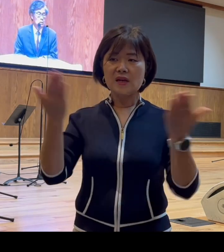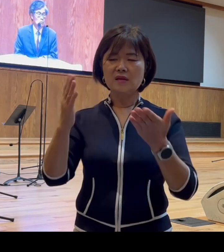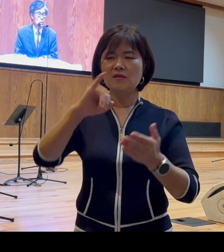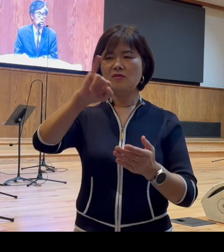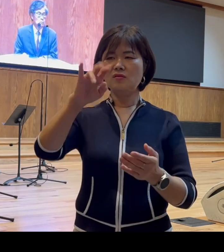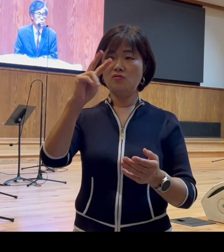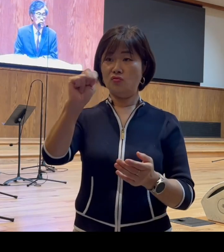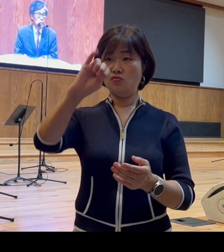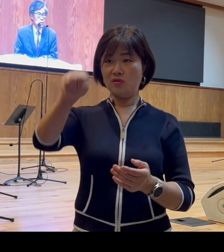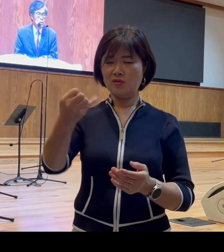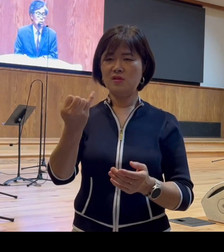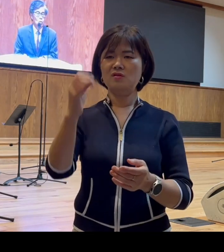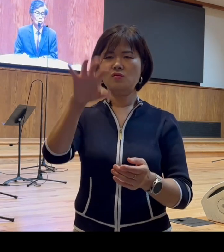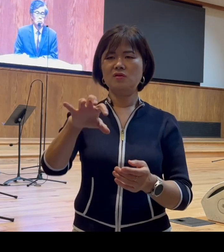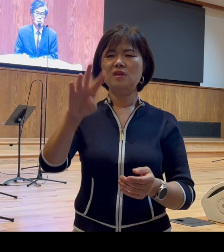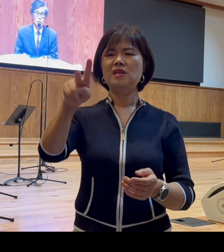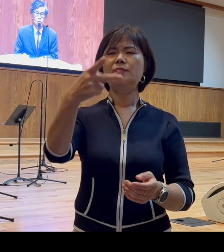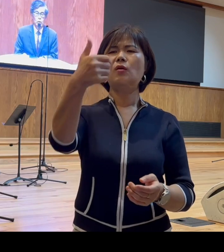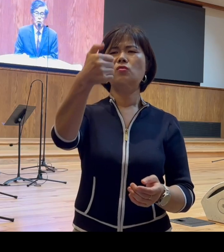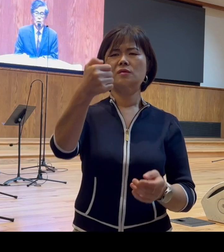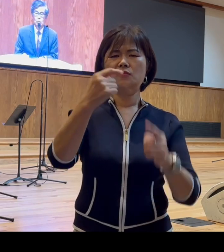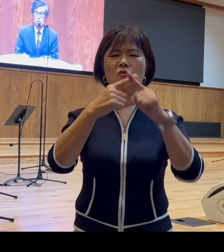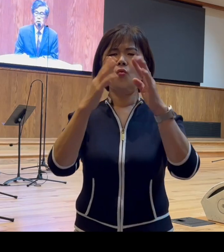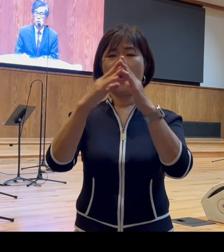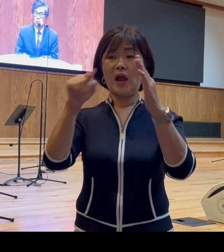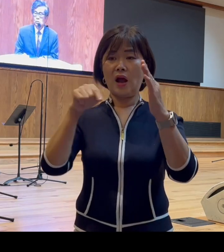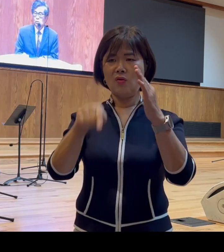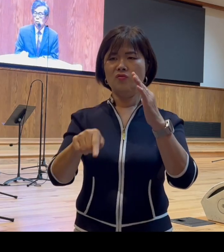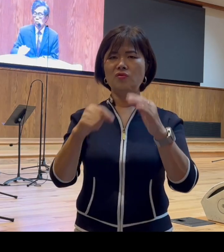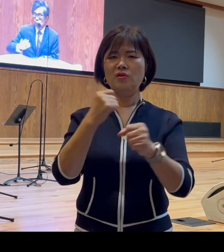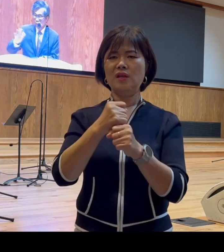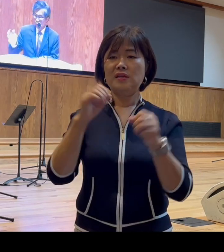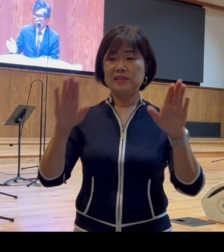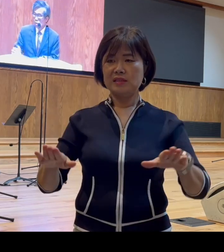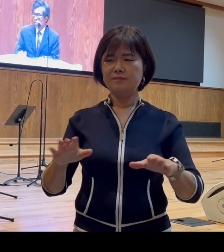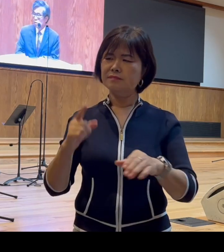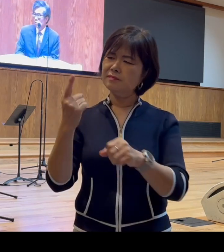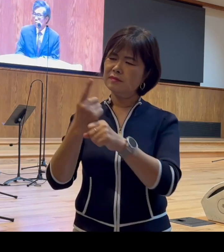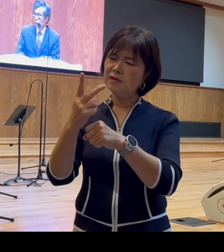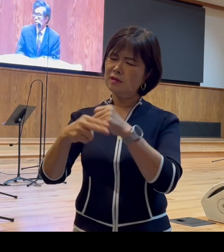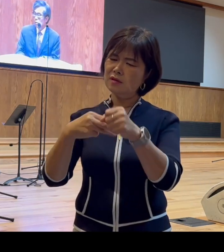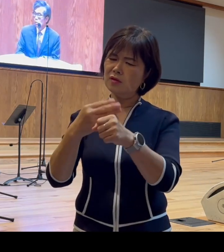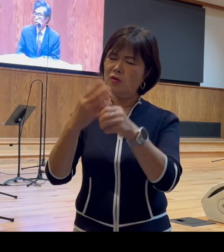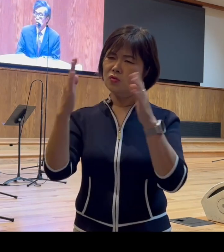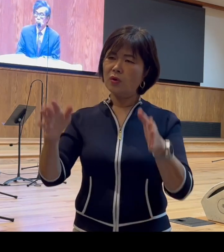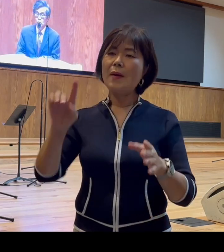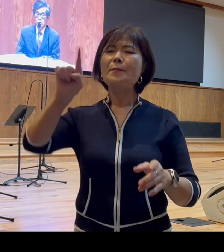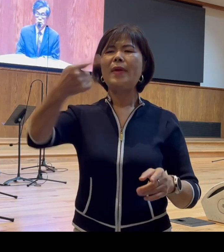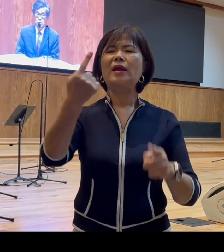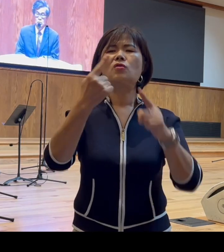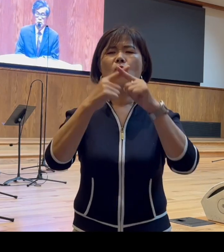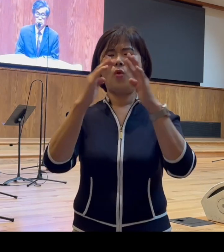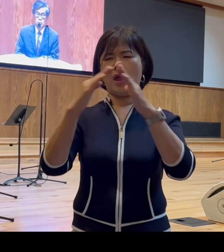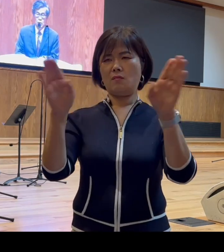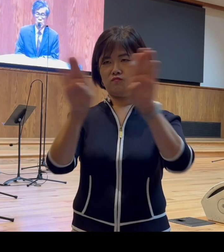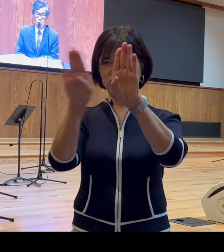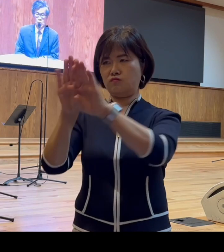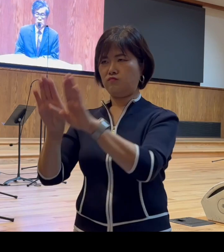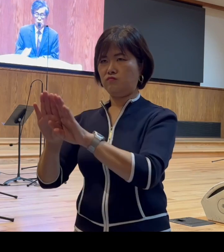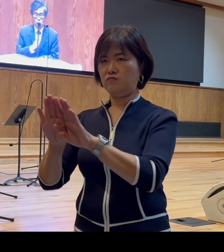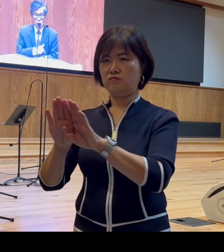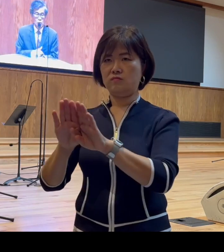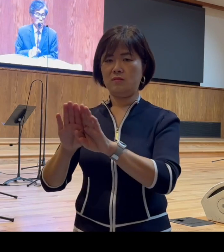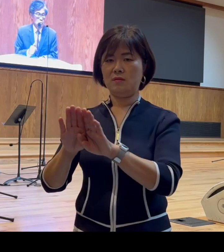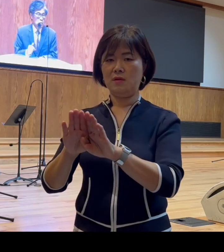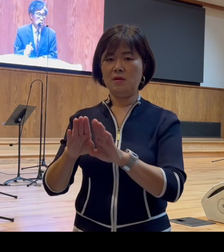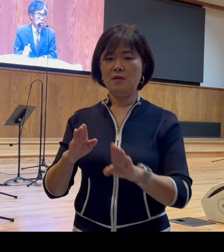뉴저지의 상황은 250개 교회 가운데 최근 몇 년 동안 100개 교회가 문을 닫았습니다.